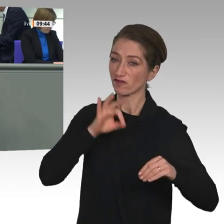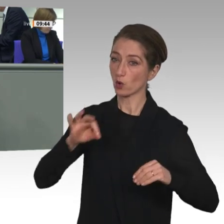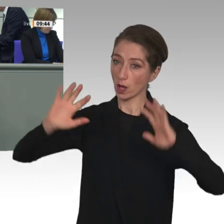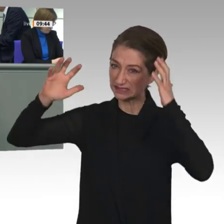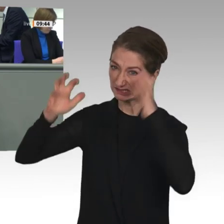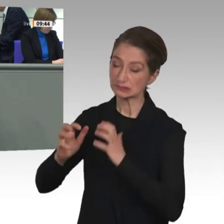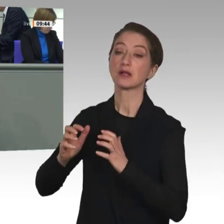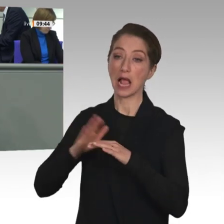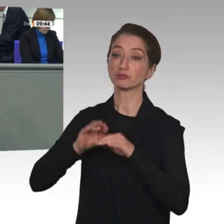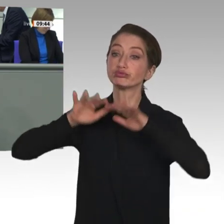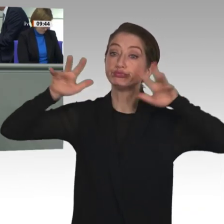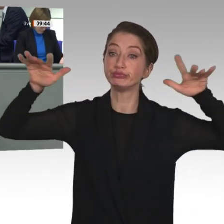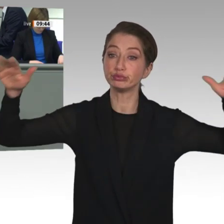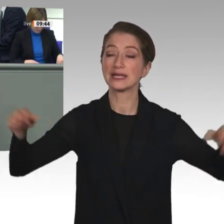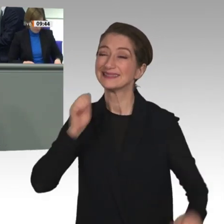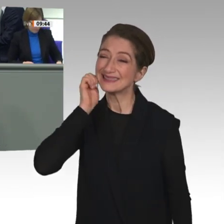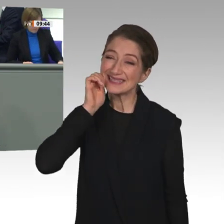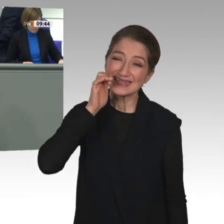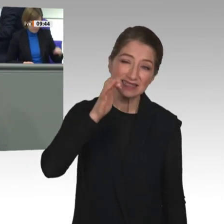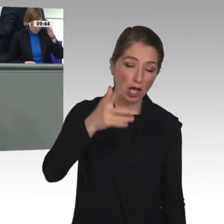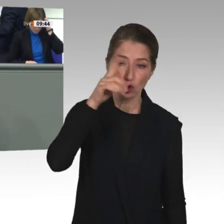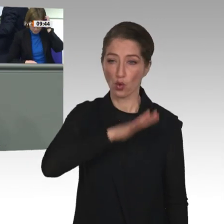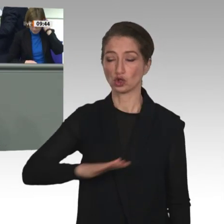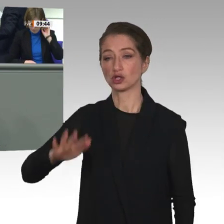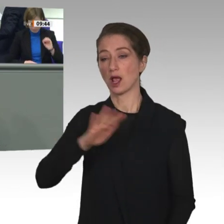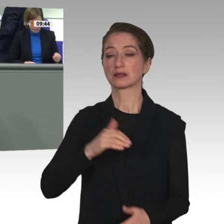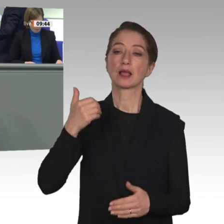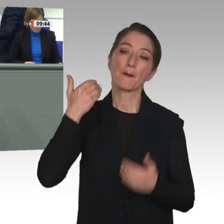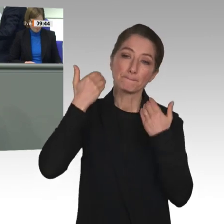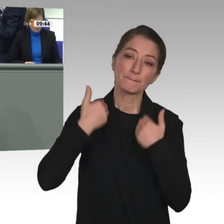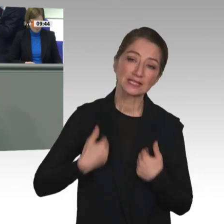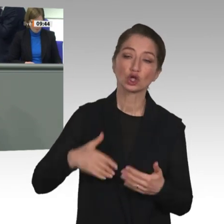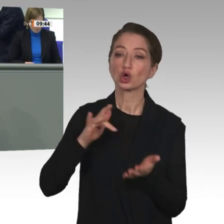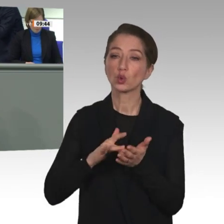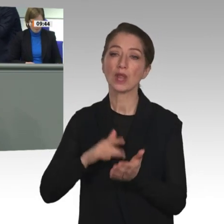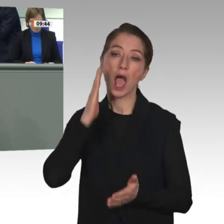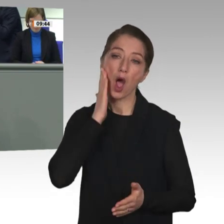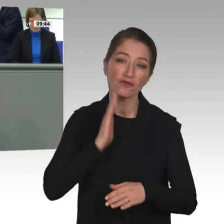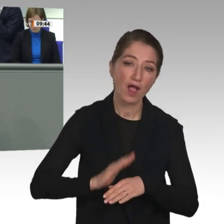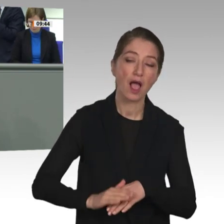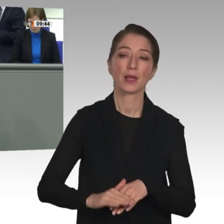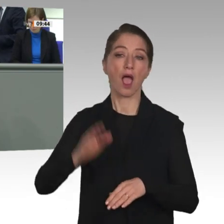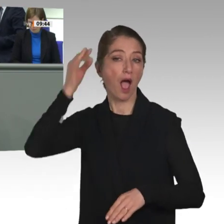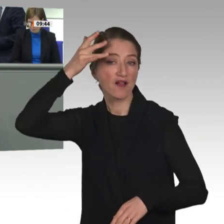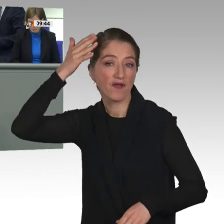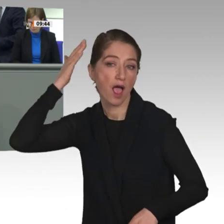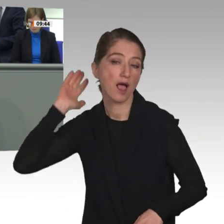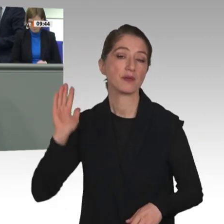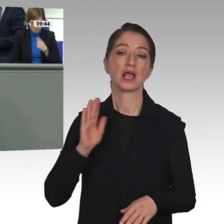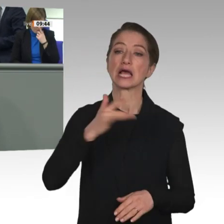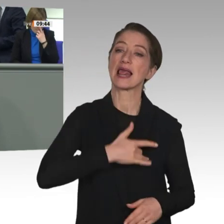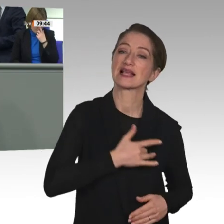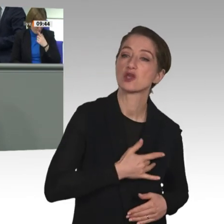Jeden Tag werden in Deutschland Menschen wegen ihrer Hautfarbe, ihrer Haarfarbe, ihrer Religion, ihres Namens bepöbelt